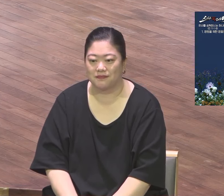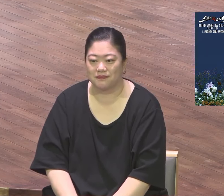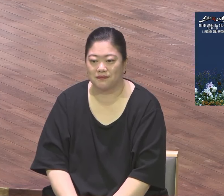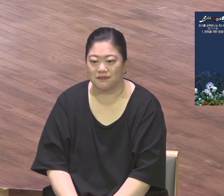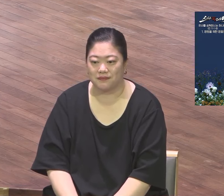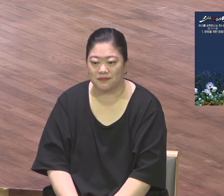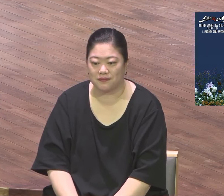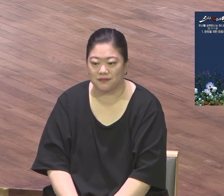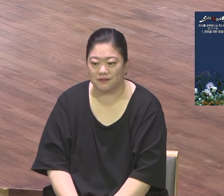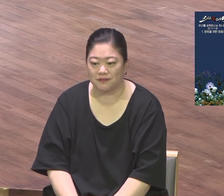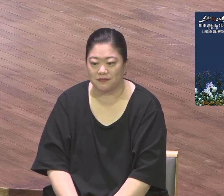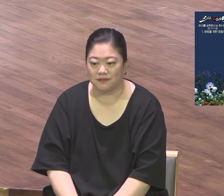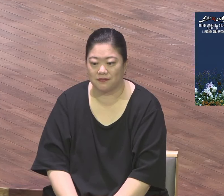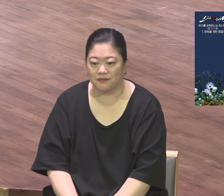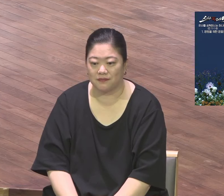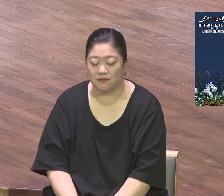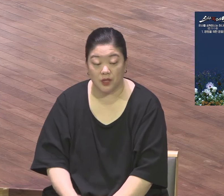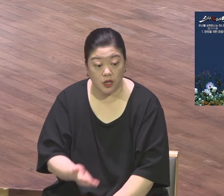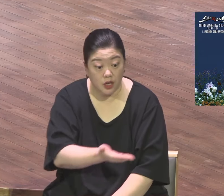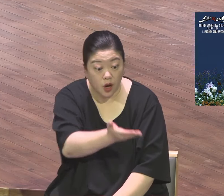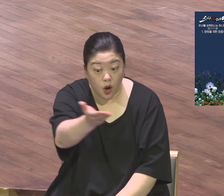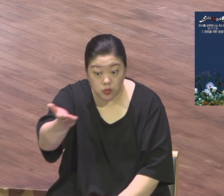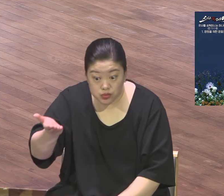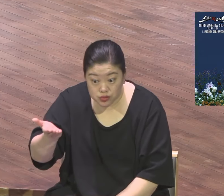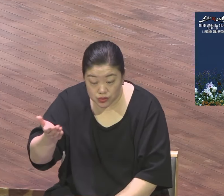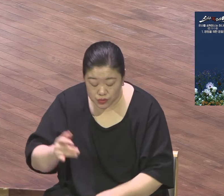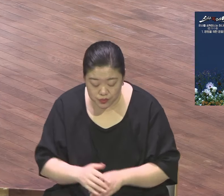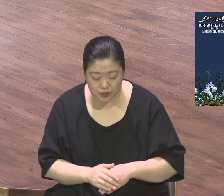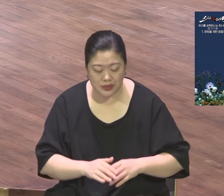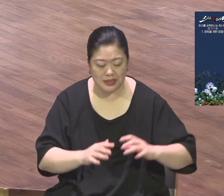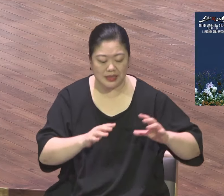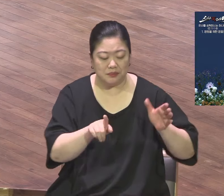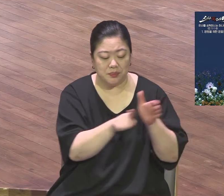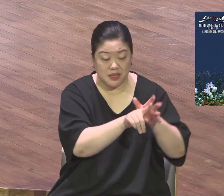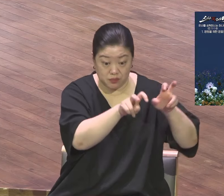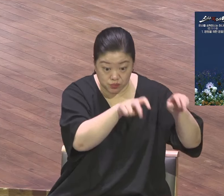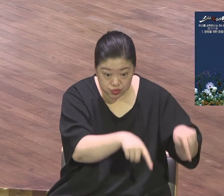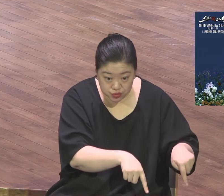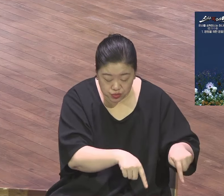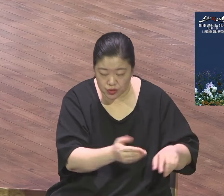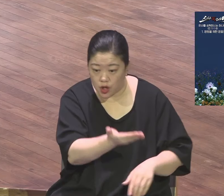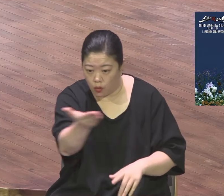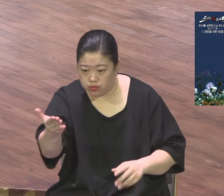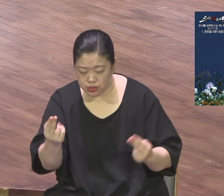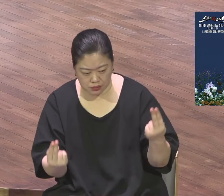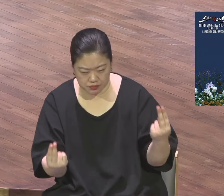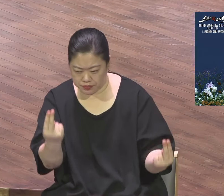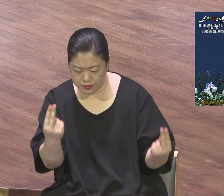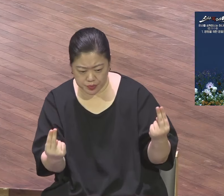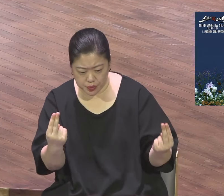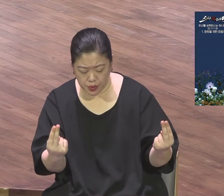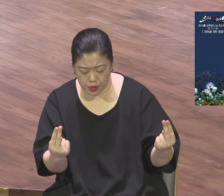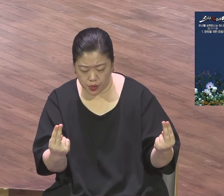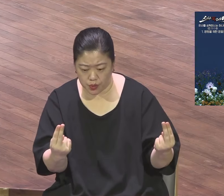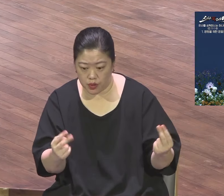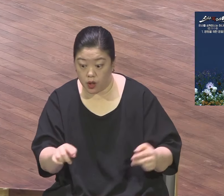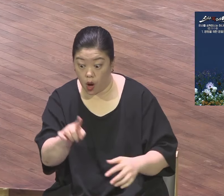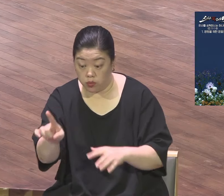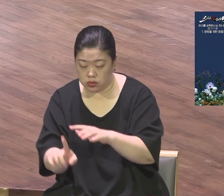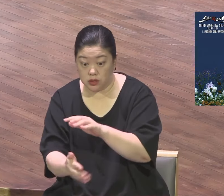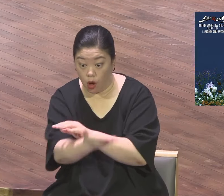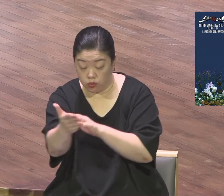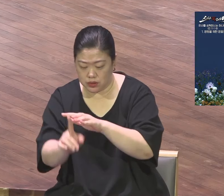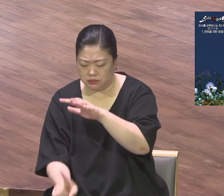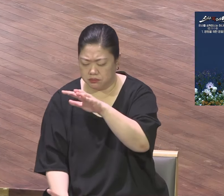다른 사람들이 못 가진 거 가지고 있어요. 나 아무것도 없다고 말하지 마세요. 다른 사람이 못 가진 거